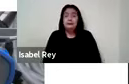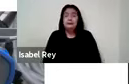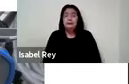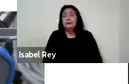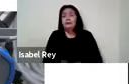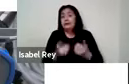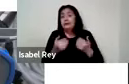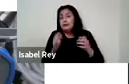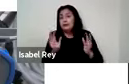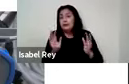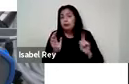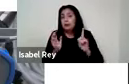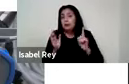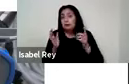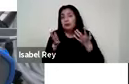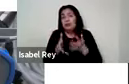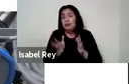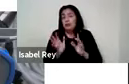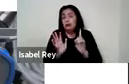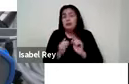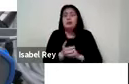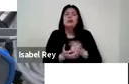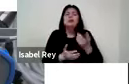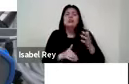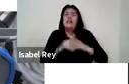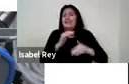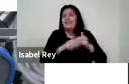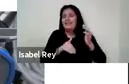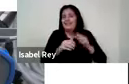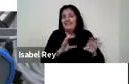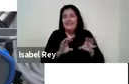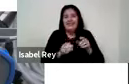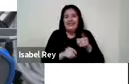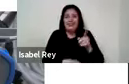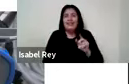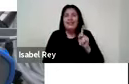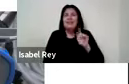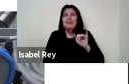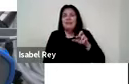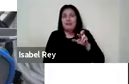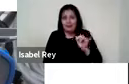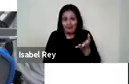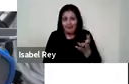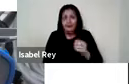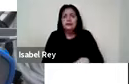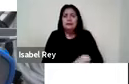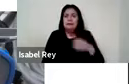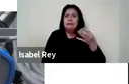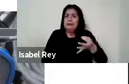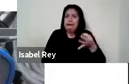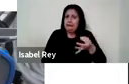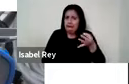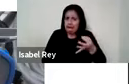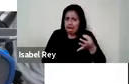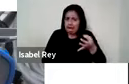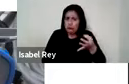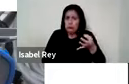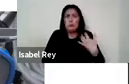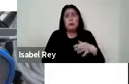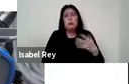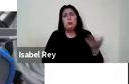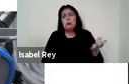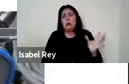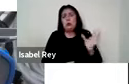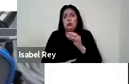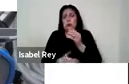nació, no nació como dice, ¿no?, la construyeron, Kipi. Y realmente, pues, Todo